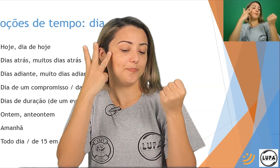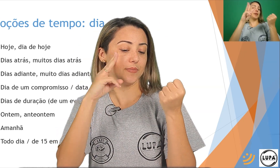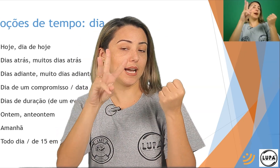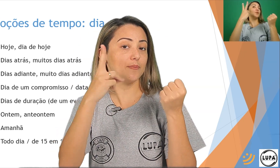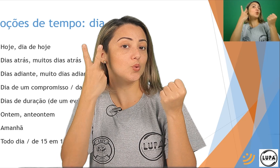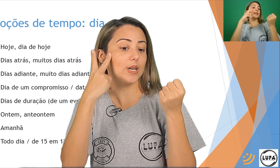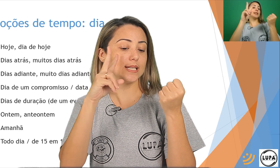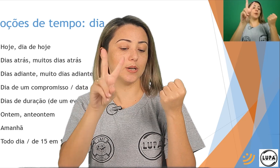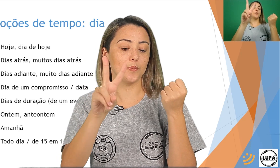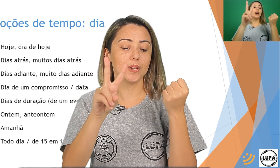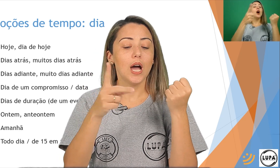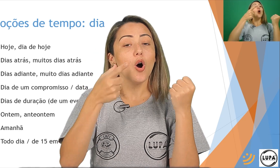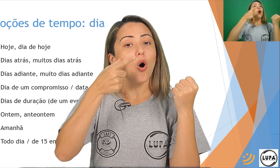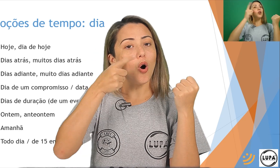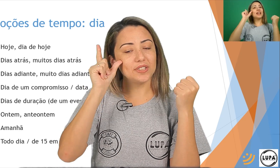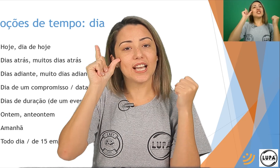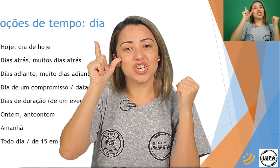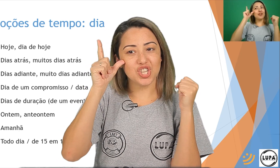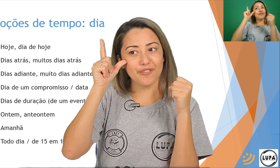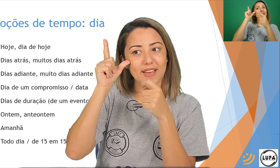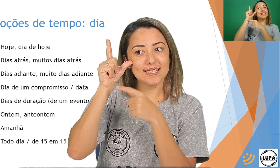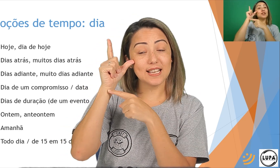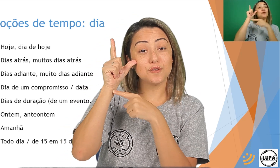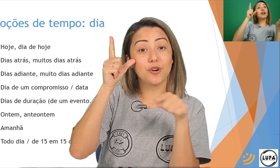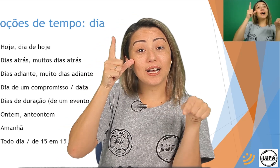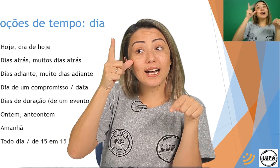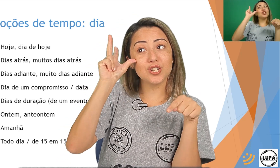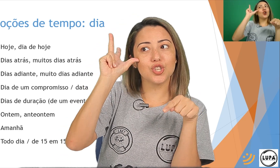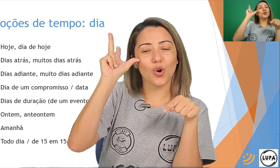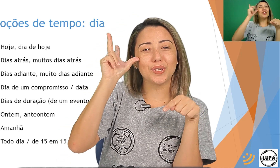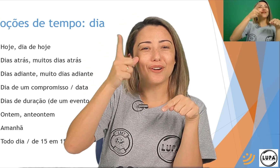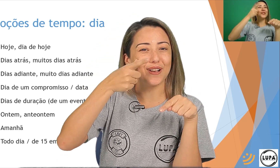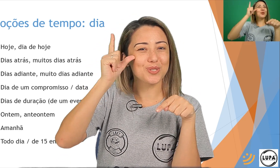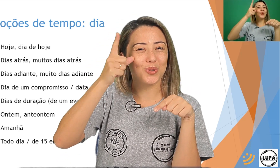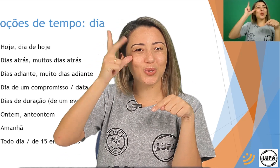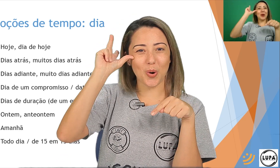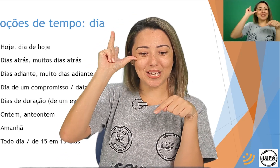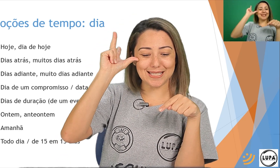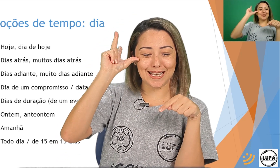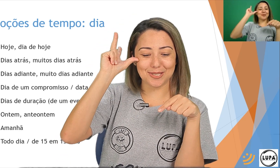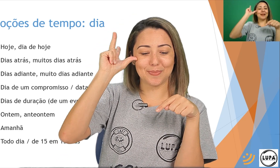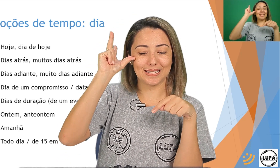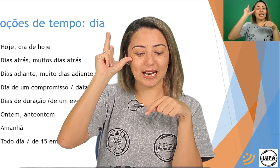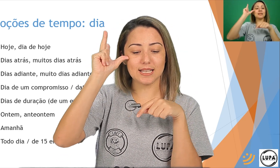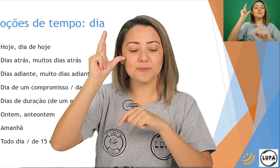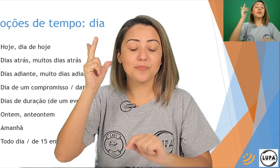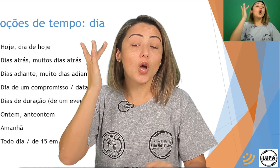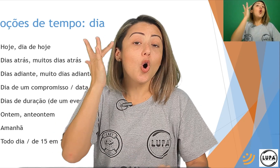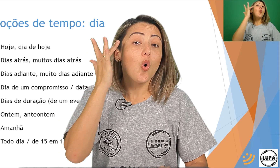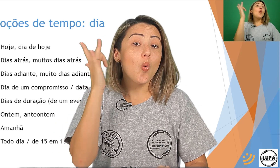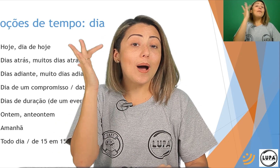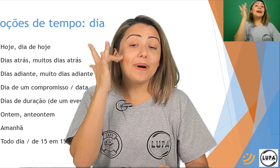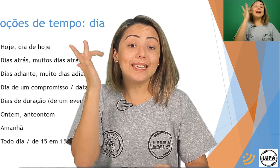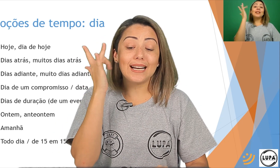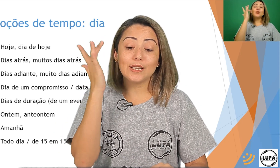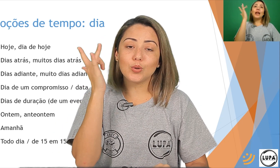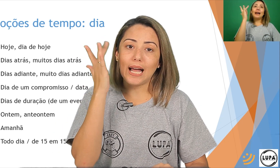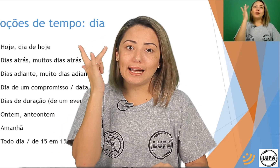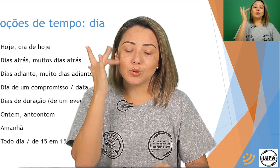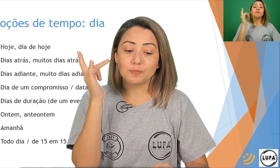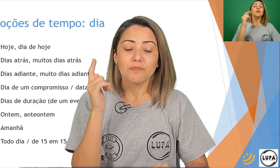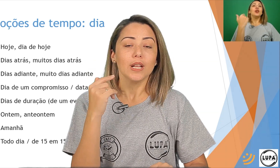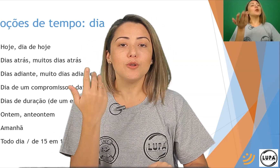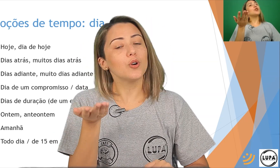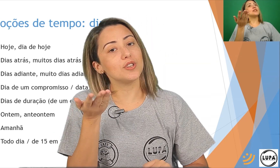dias, tá? Duração. Ontem a gente já fez, né? Se for anteontem, eu faço 2 dedos para trás. O amanhã é